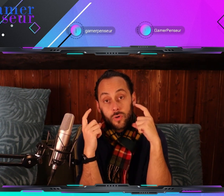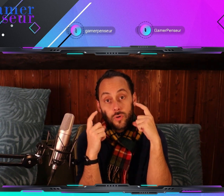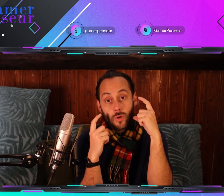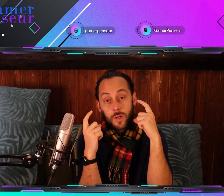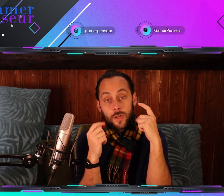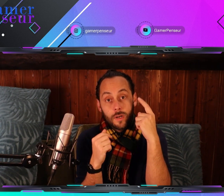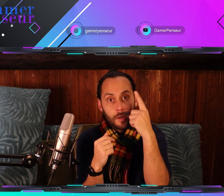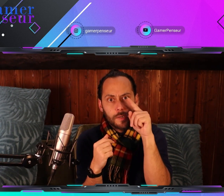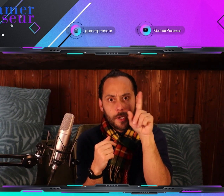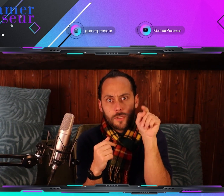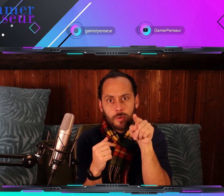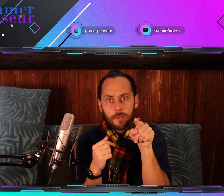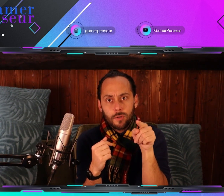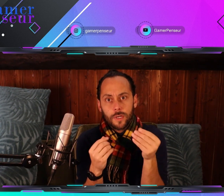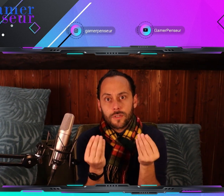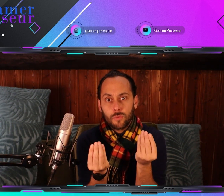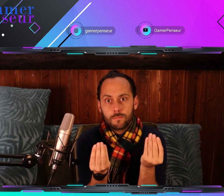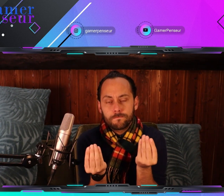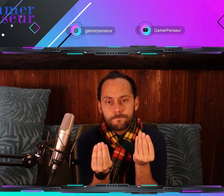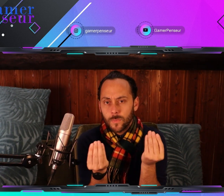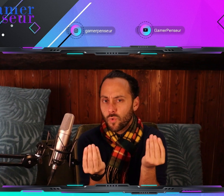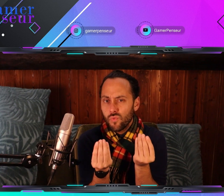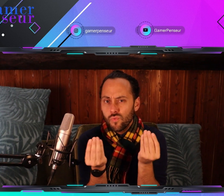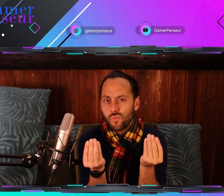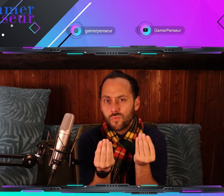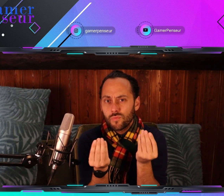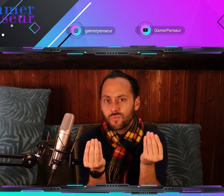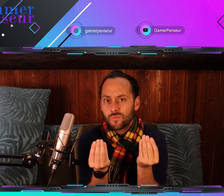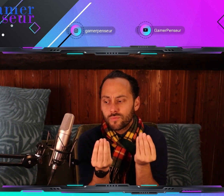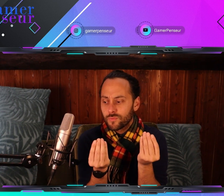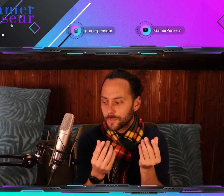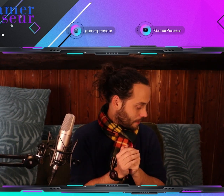toujours l'expression de l'interrogation. Où?